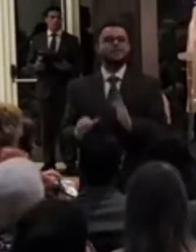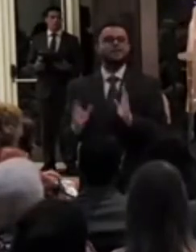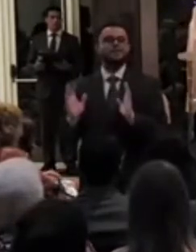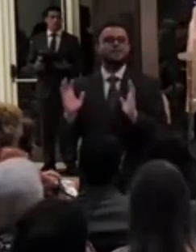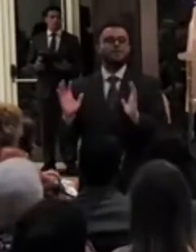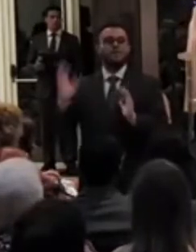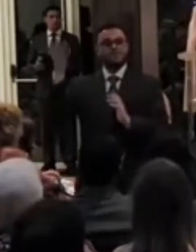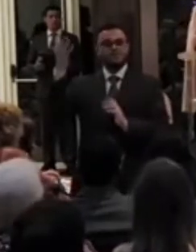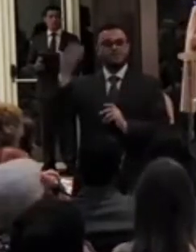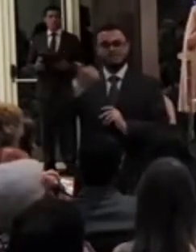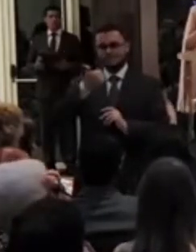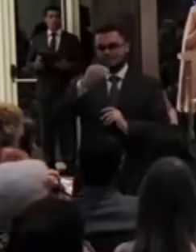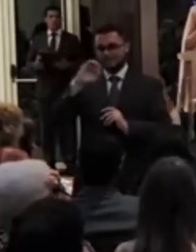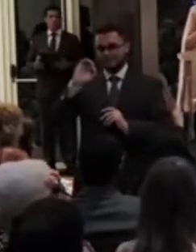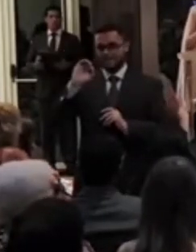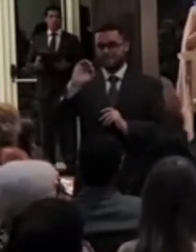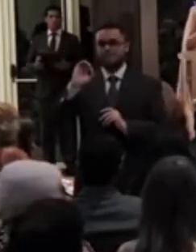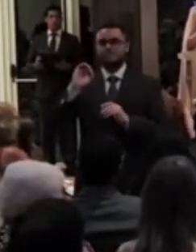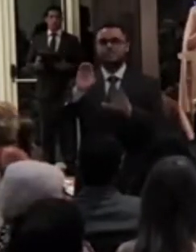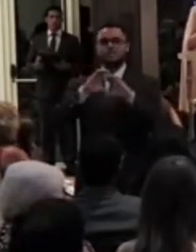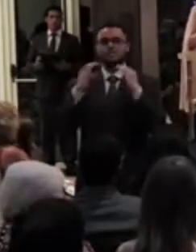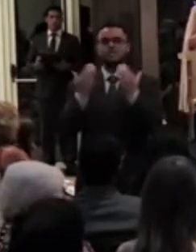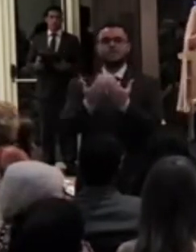de Psicologia.